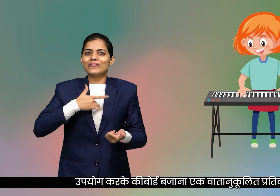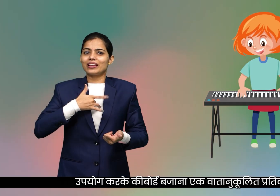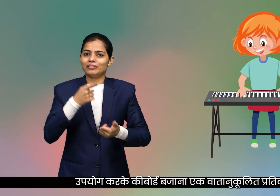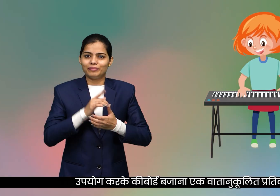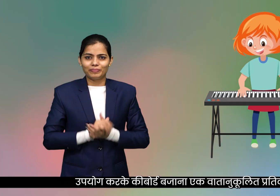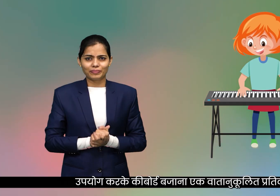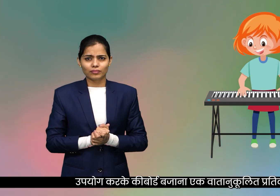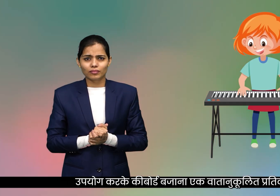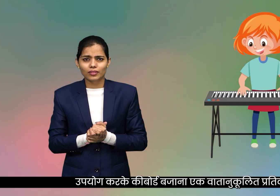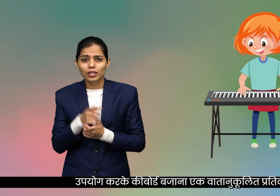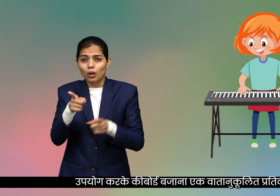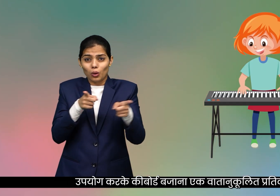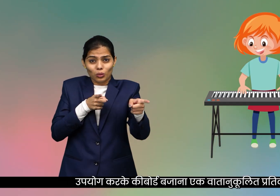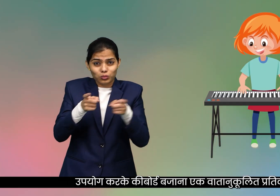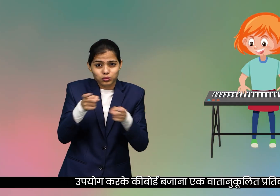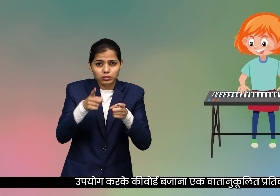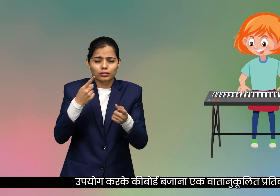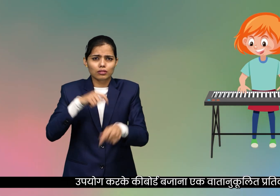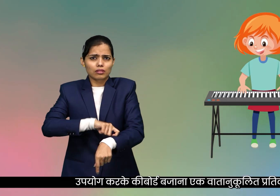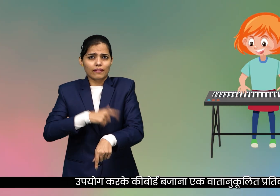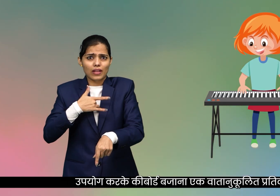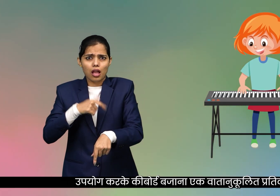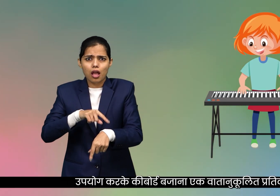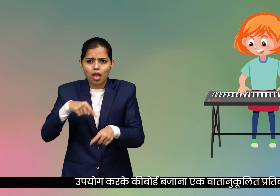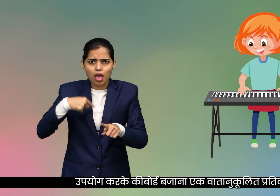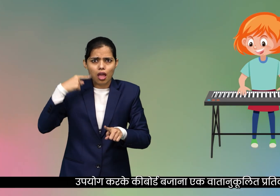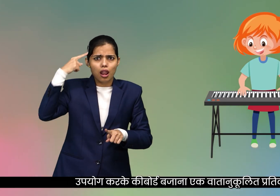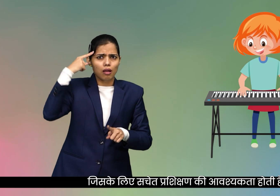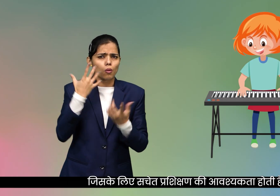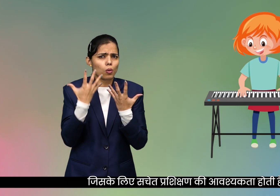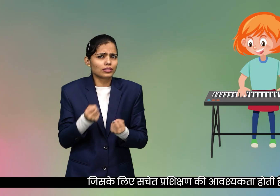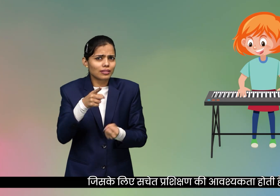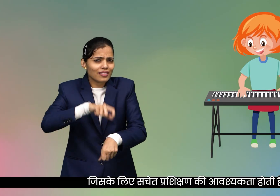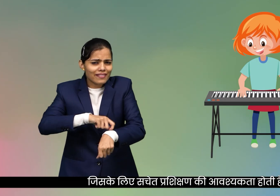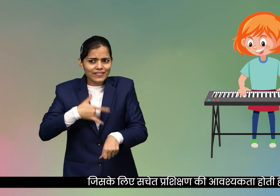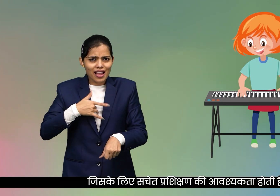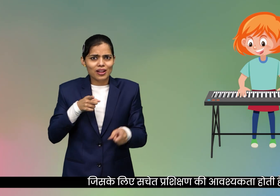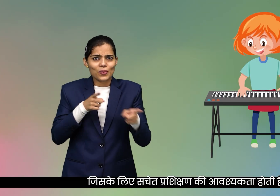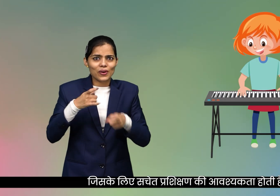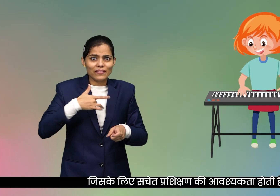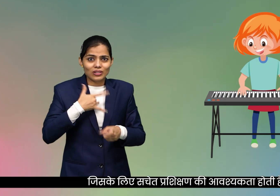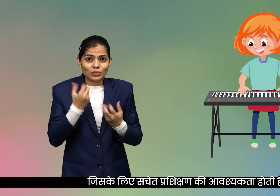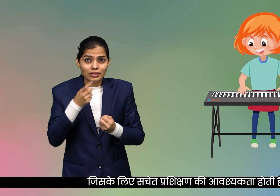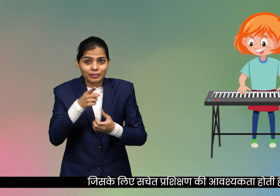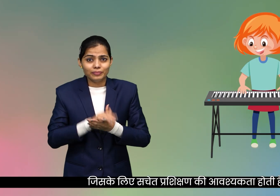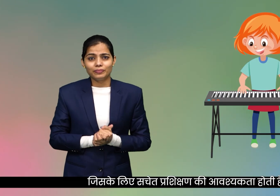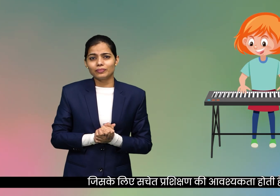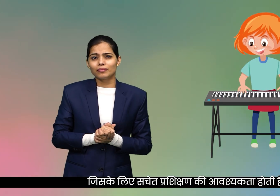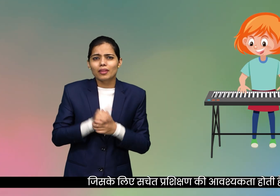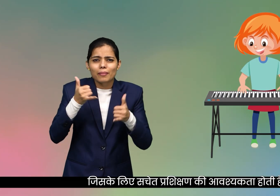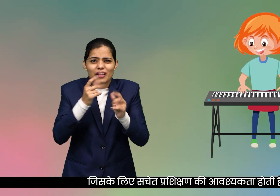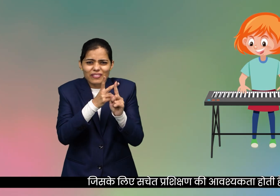करके कीबोर्ड बजाना एक वातानुकूलित प्रतिवर्ती है जिसके लिए सचेत प्रशिक्षण